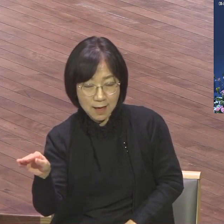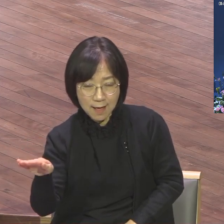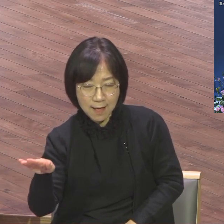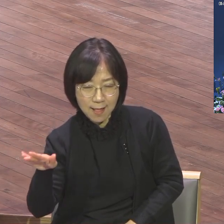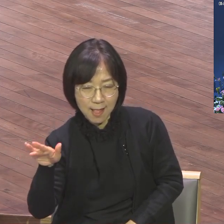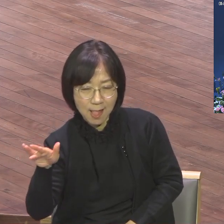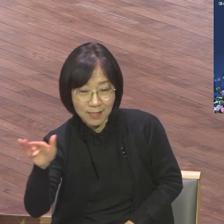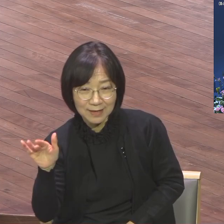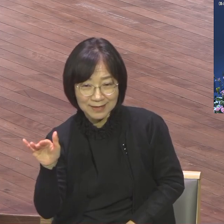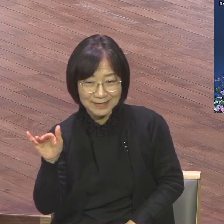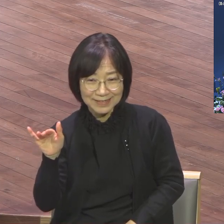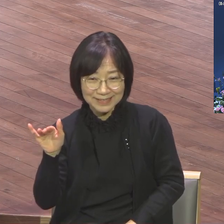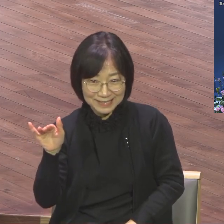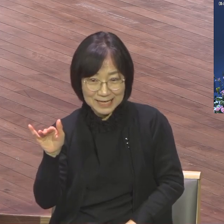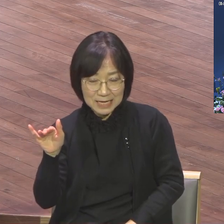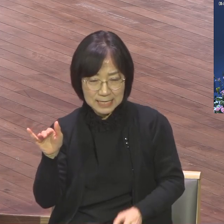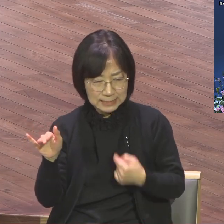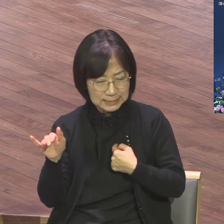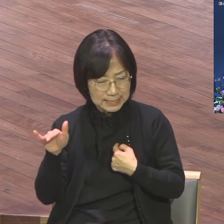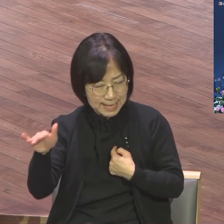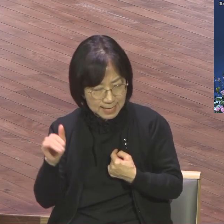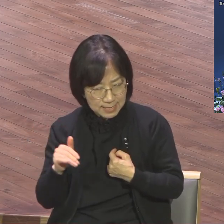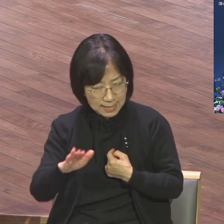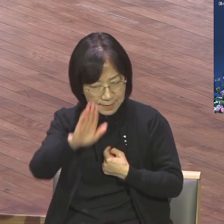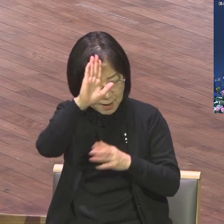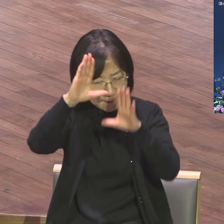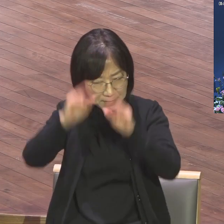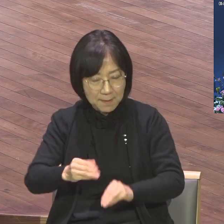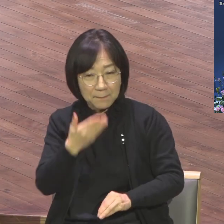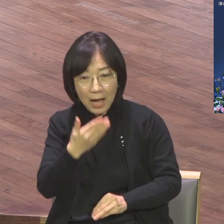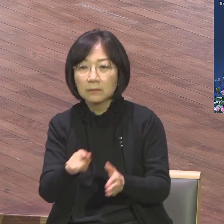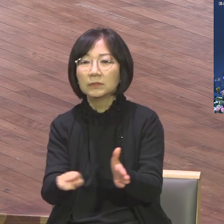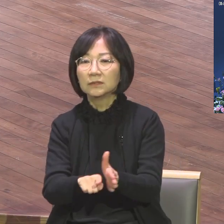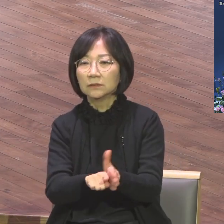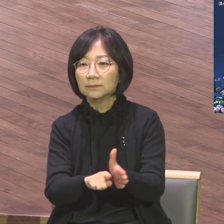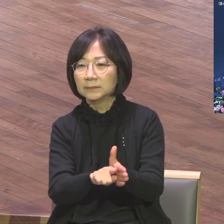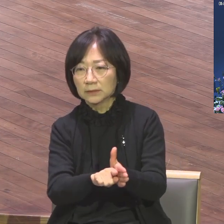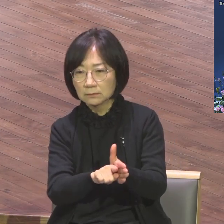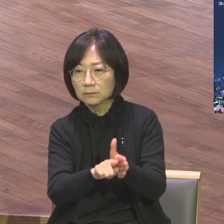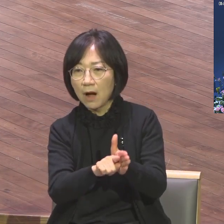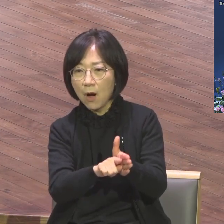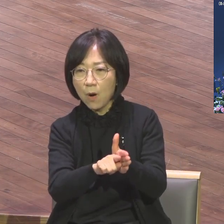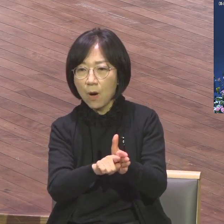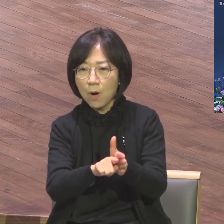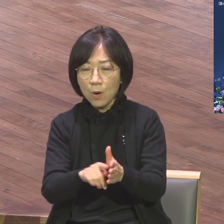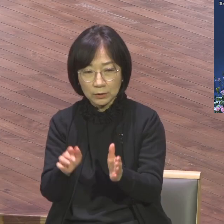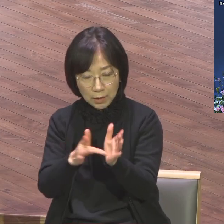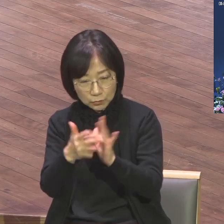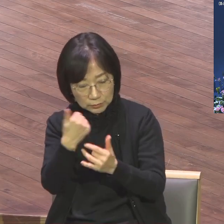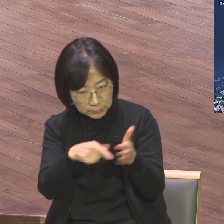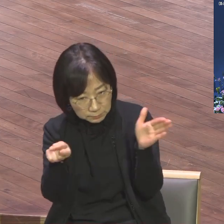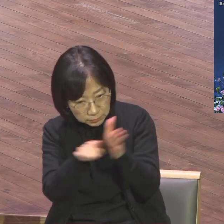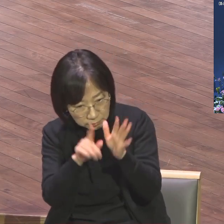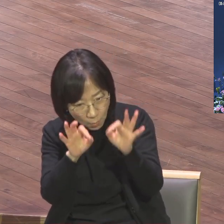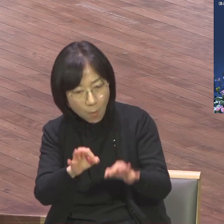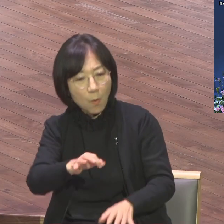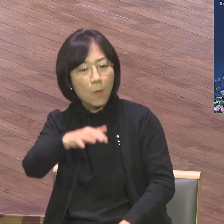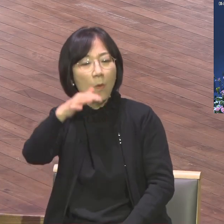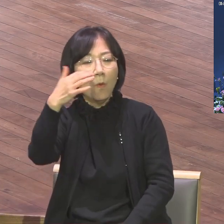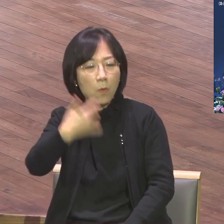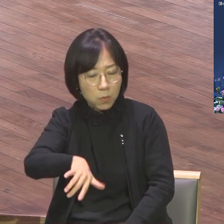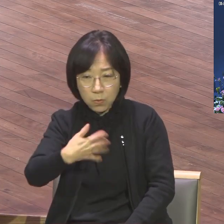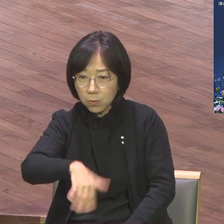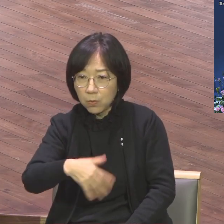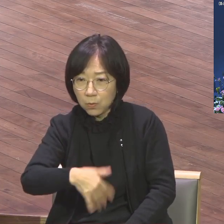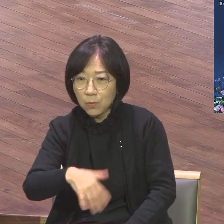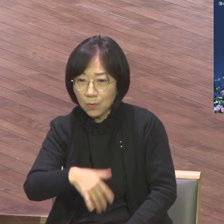모르게 살짝 만지건 해도 내 병이 치유되리라. 예수님 그거 본 거예요.